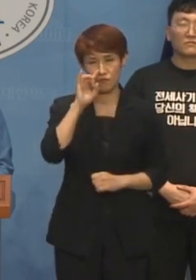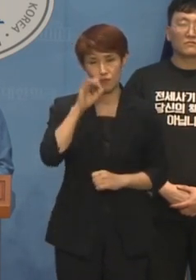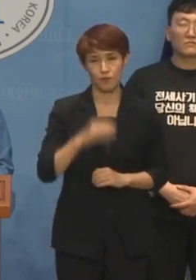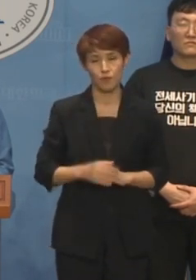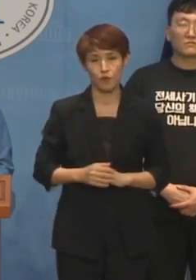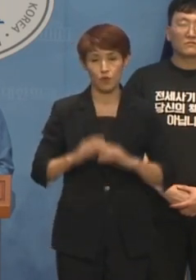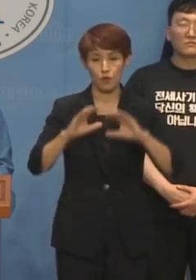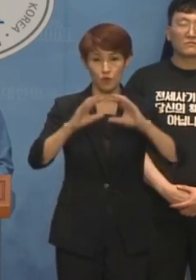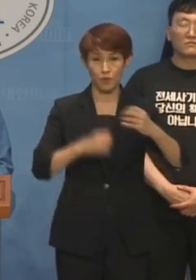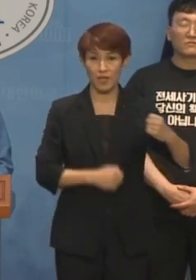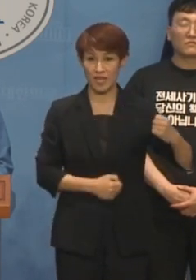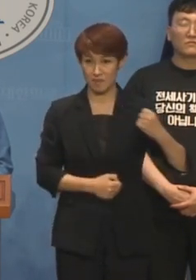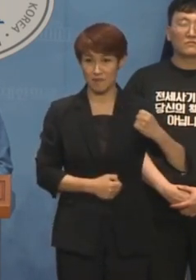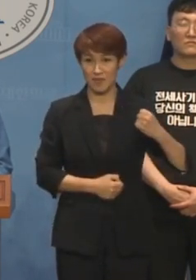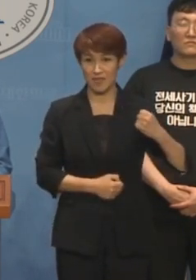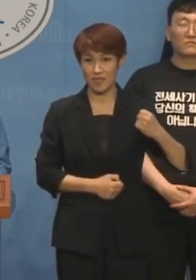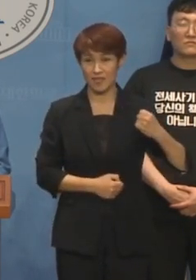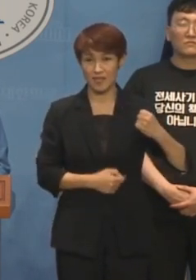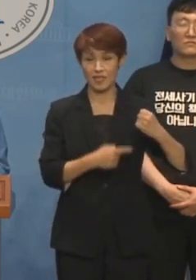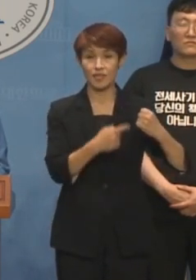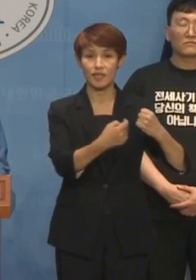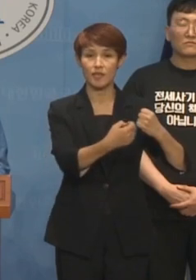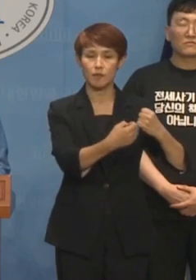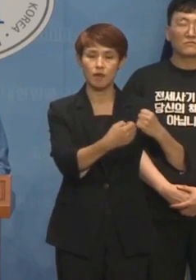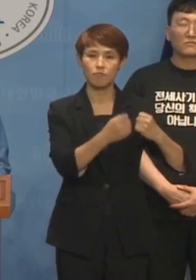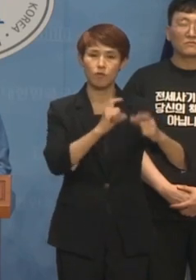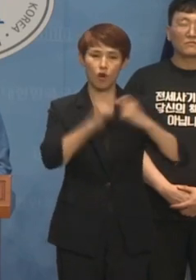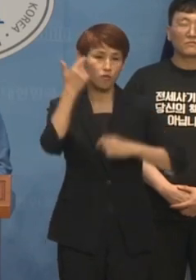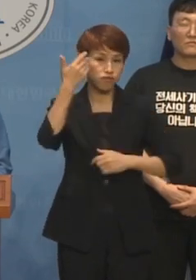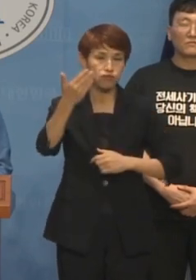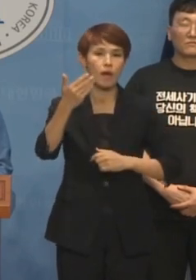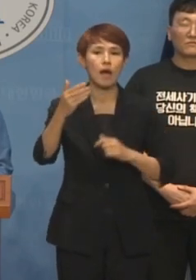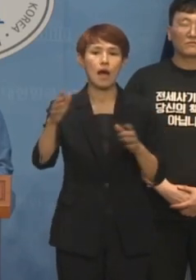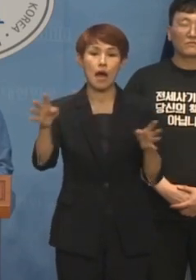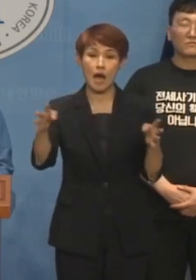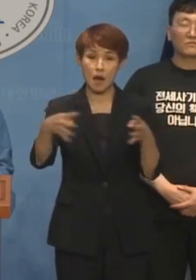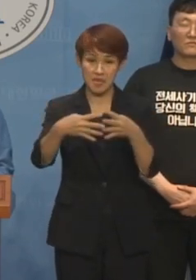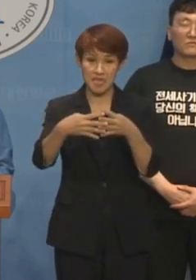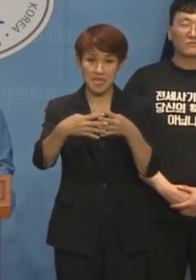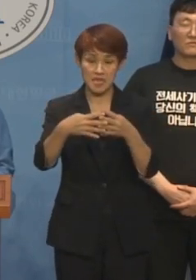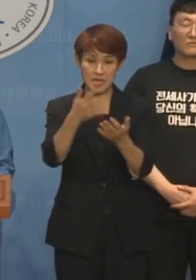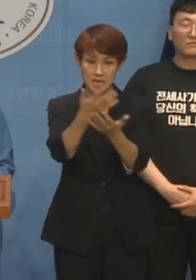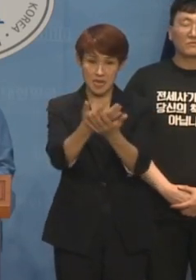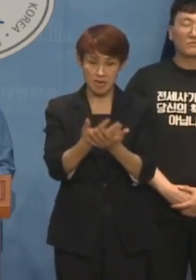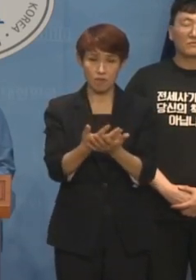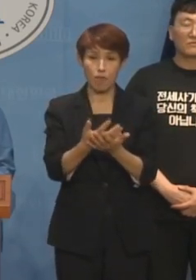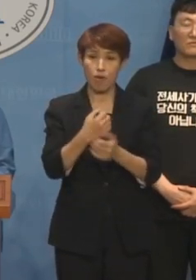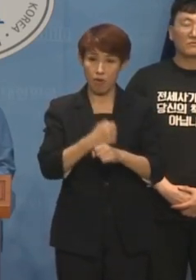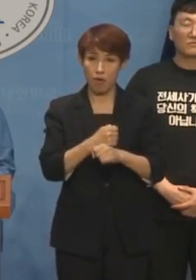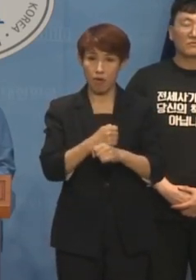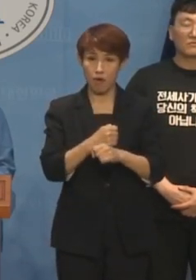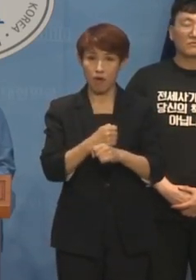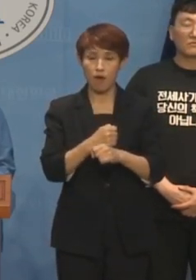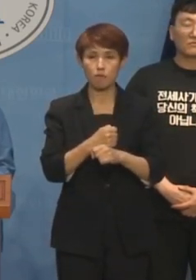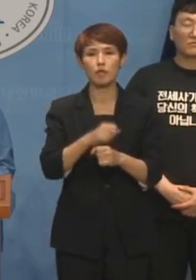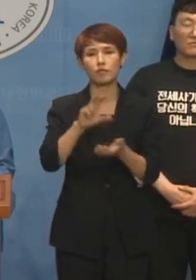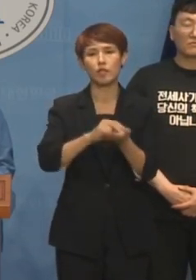국민의힘이 다행히 추가 논의를 통해서 합의된 안을 처리한다고 하면 별